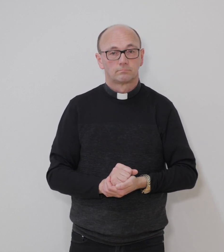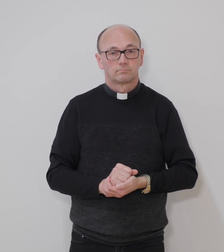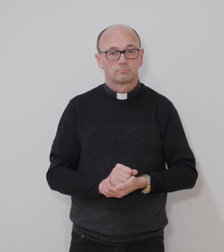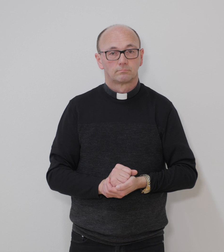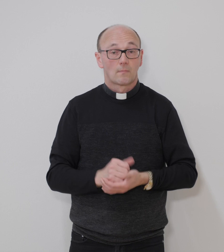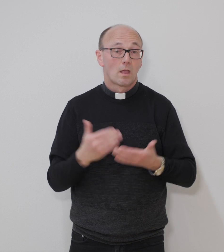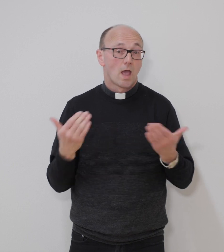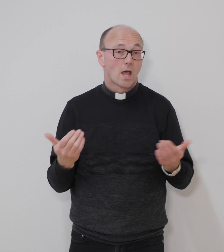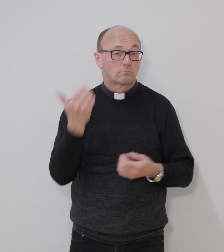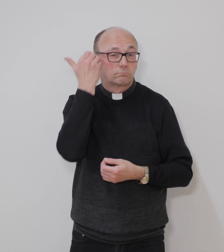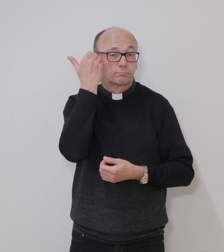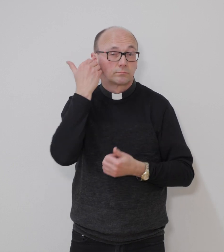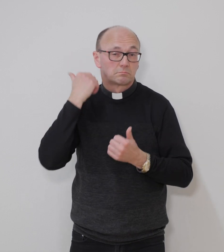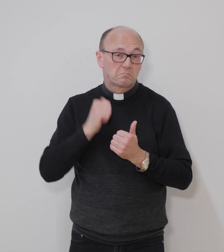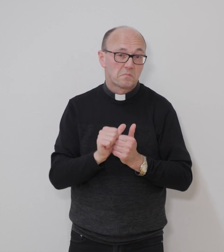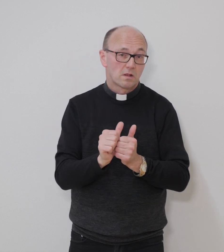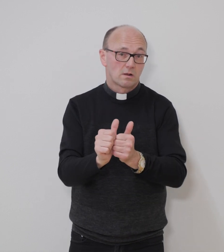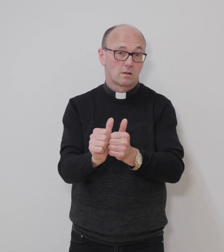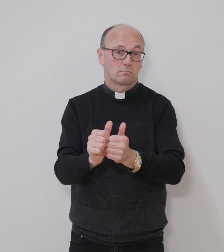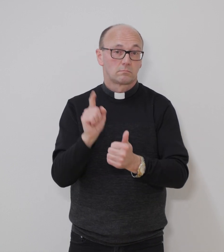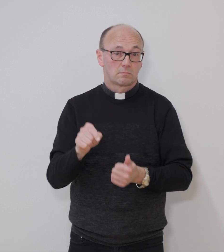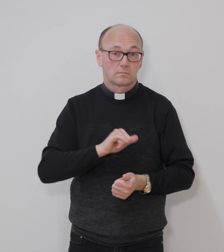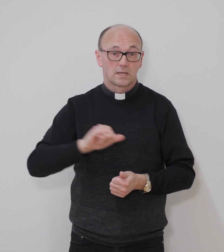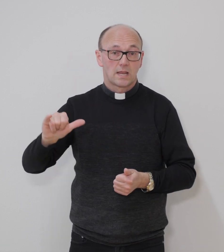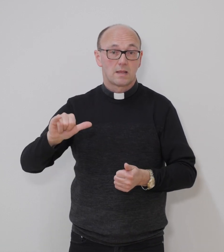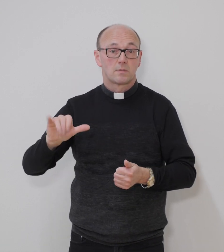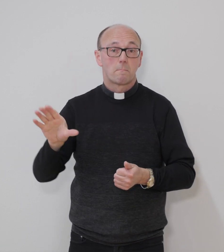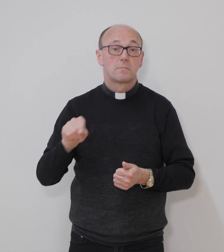leben und in das Reich deines Vaters gelangen. Amen.